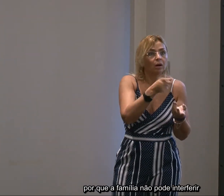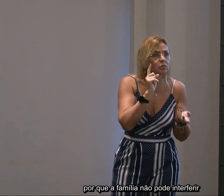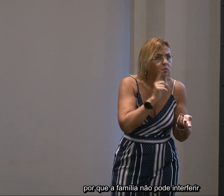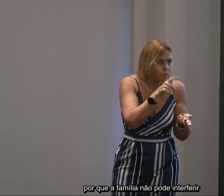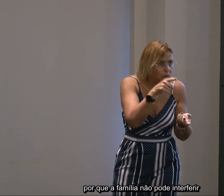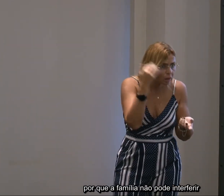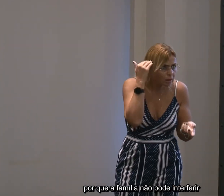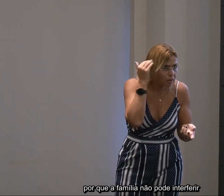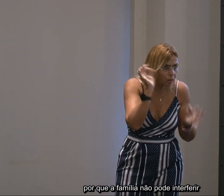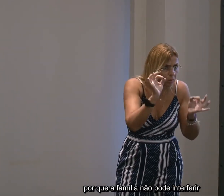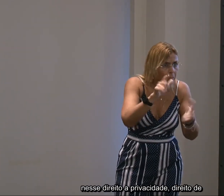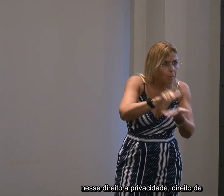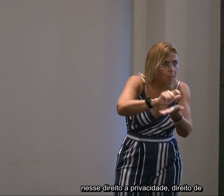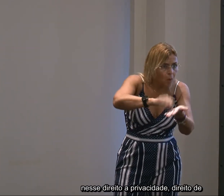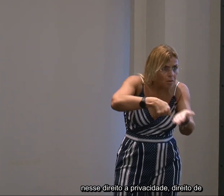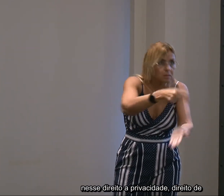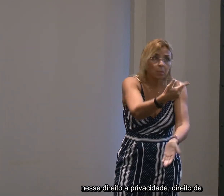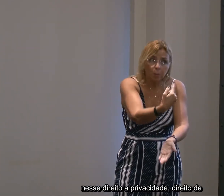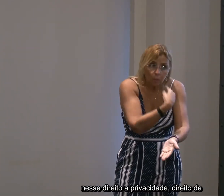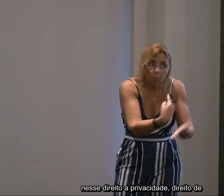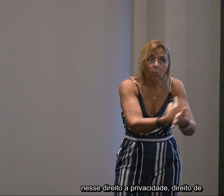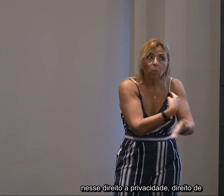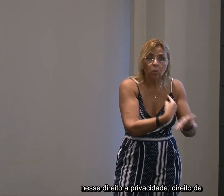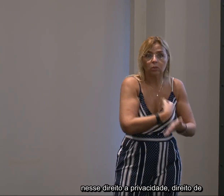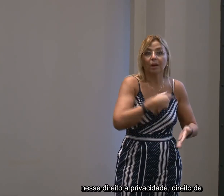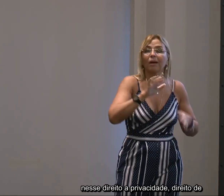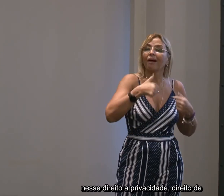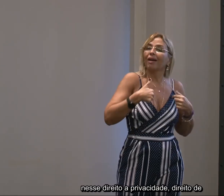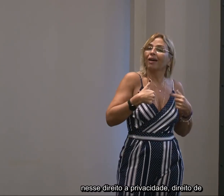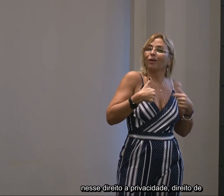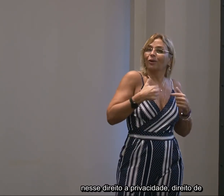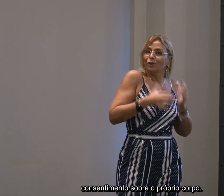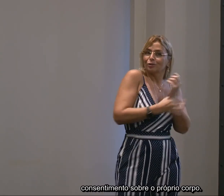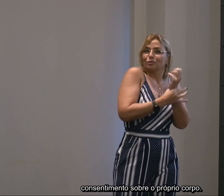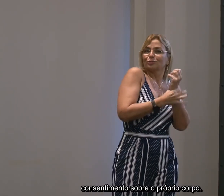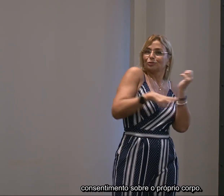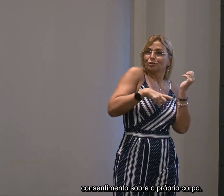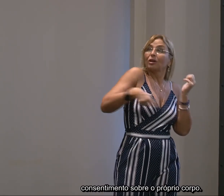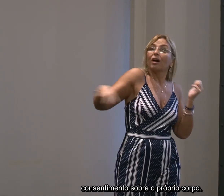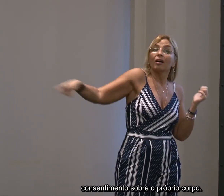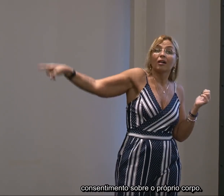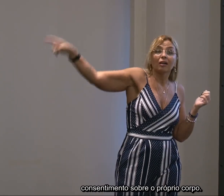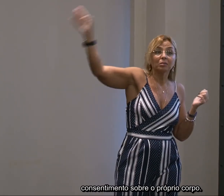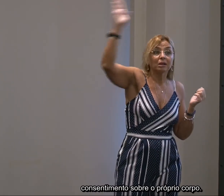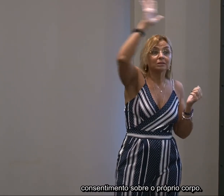pode interferir nesse direito à privacidade, nesse direito de consentimento do próprio corpo.